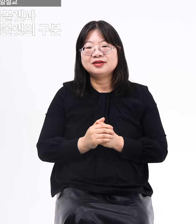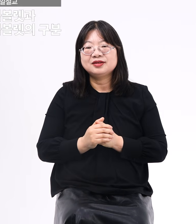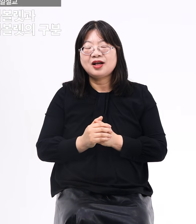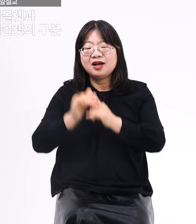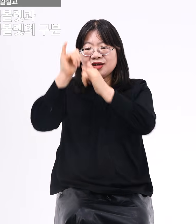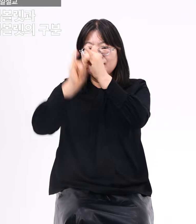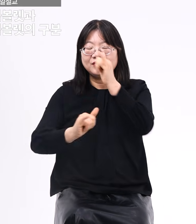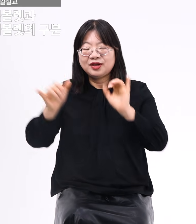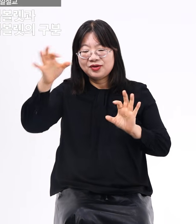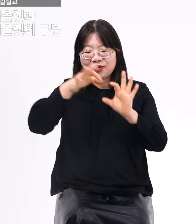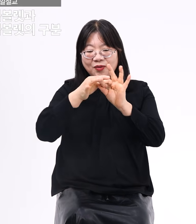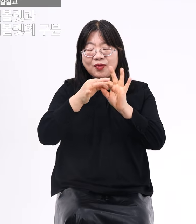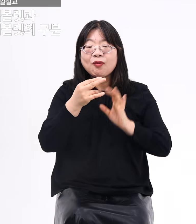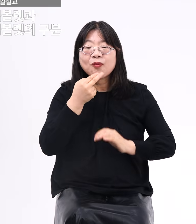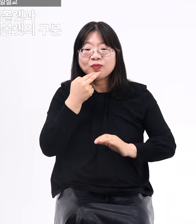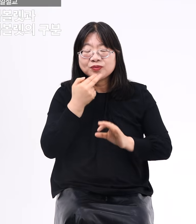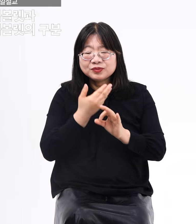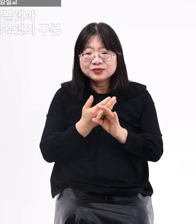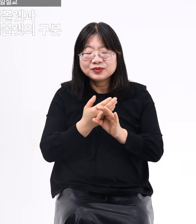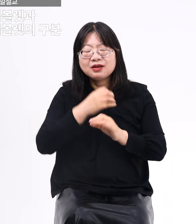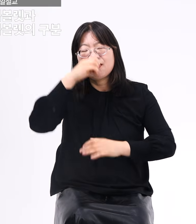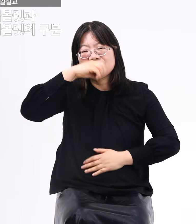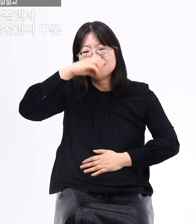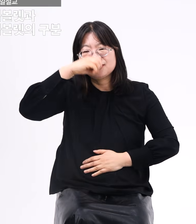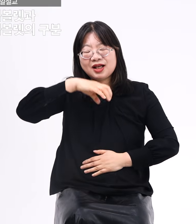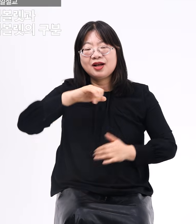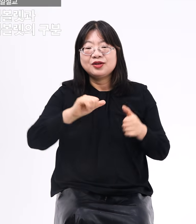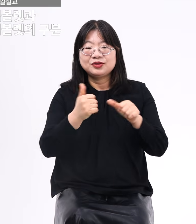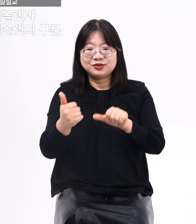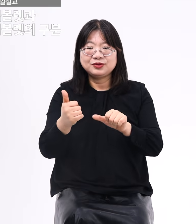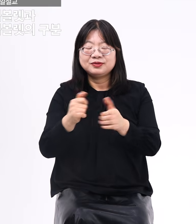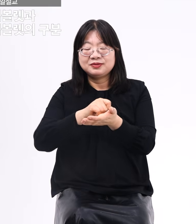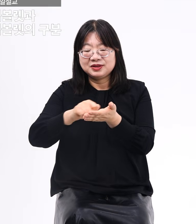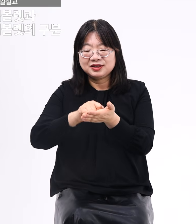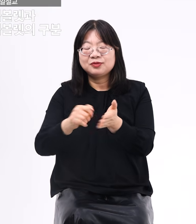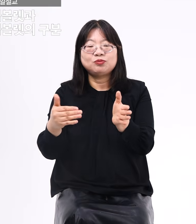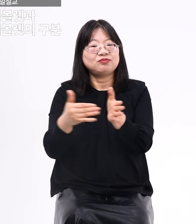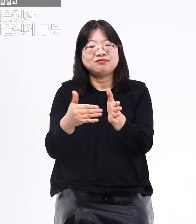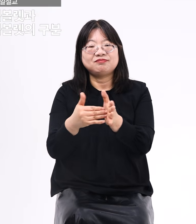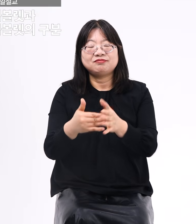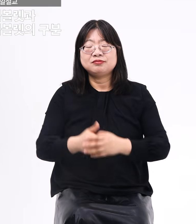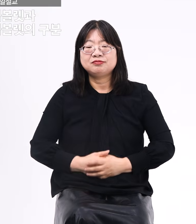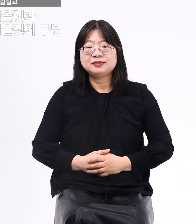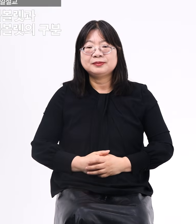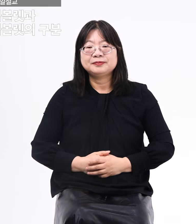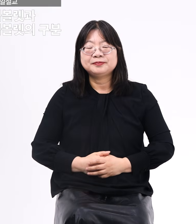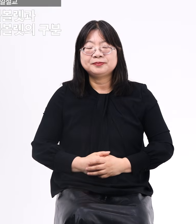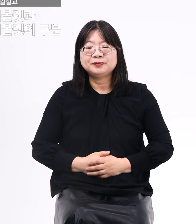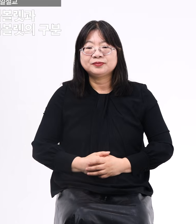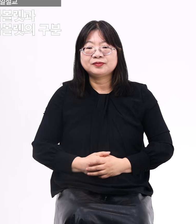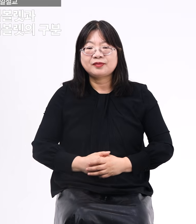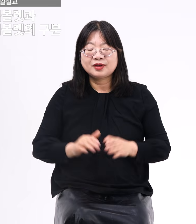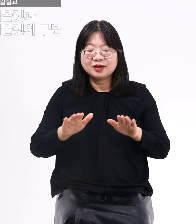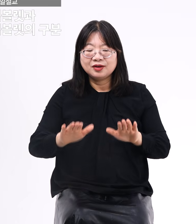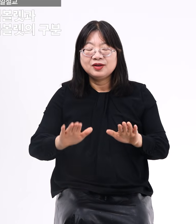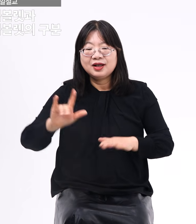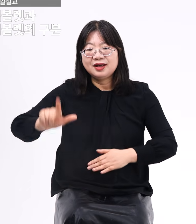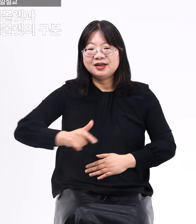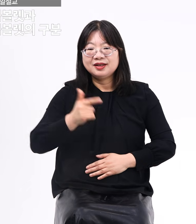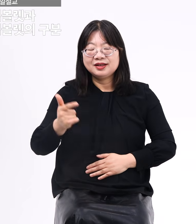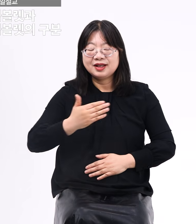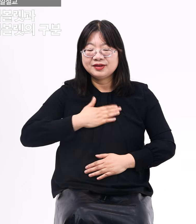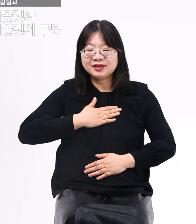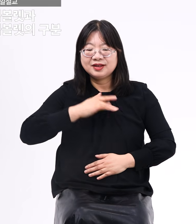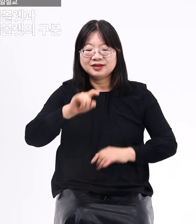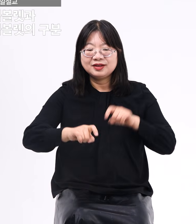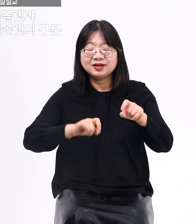엮어지지 않으면, 맞닿아지지 않으면 그냥 죽음의 기록으로 끝이 나는 겁니다. 그러니까 오늘 하루의 내